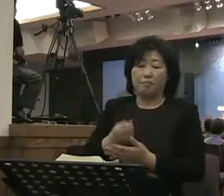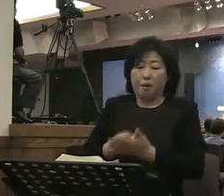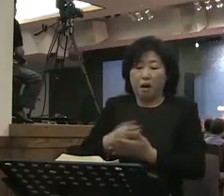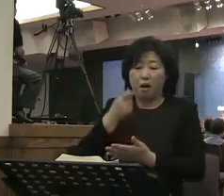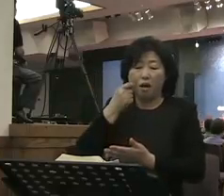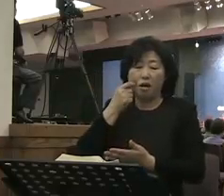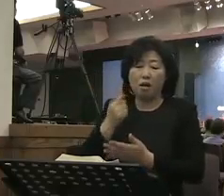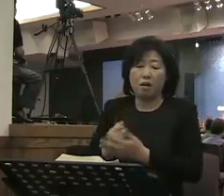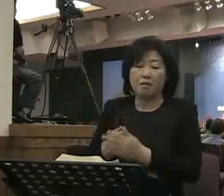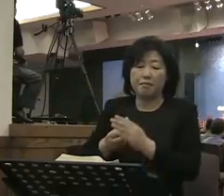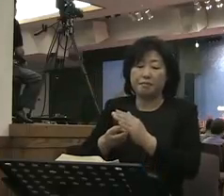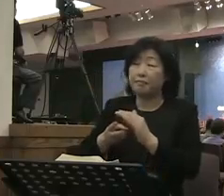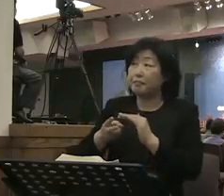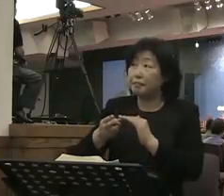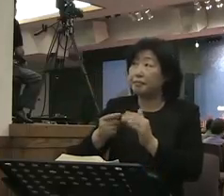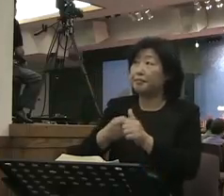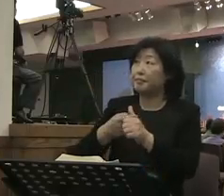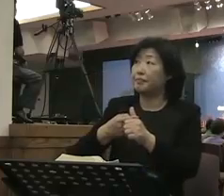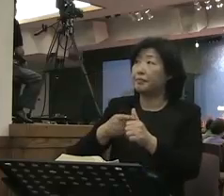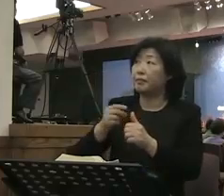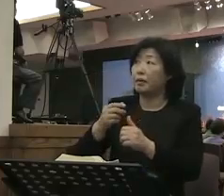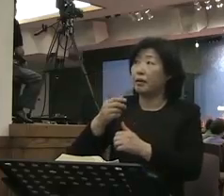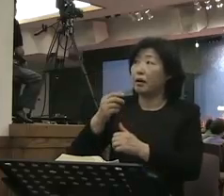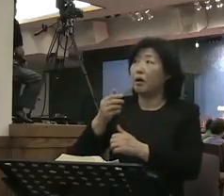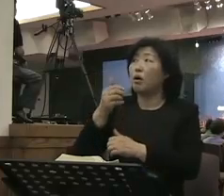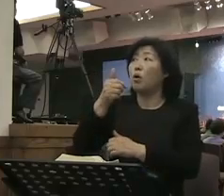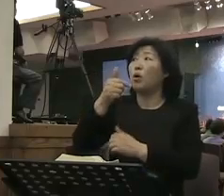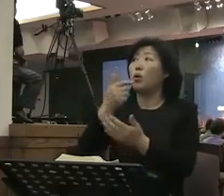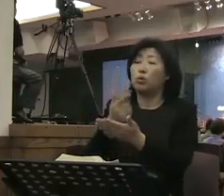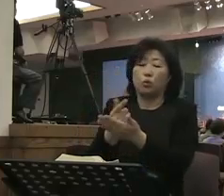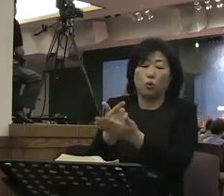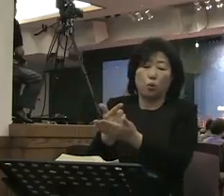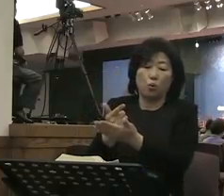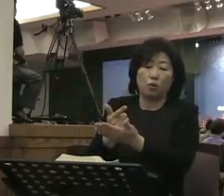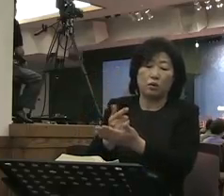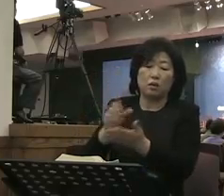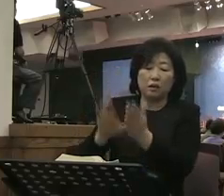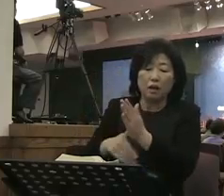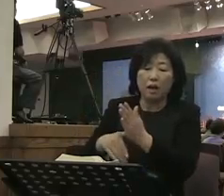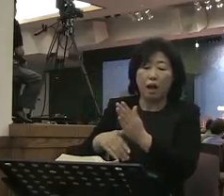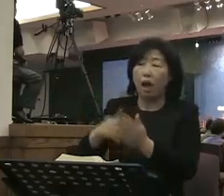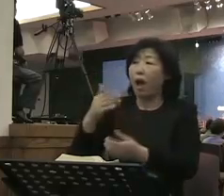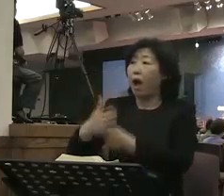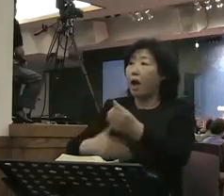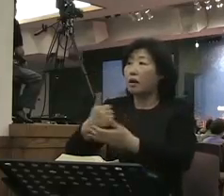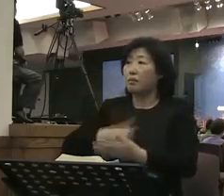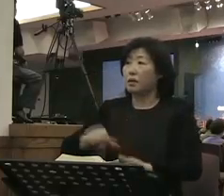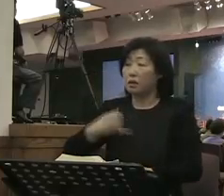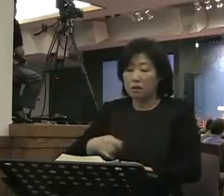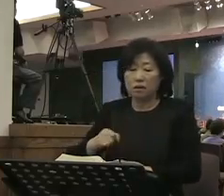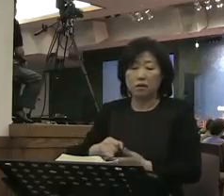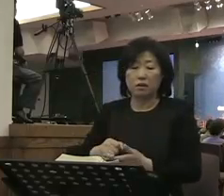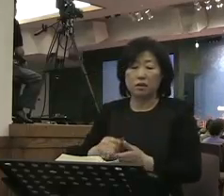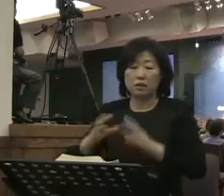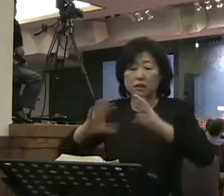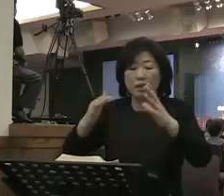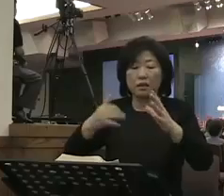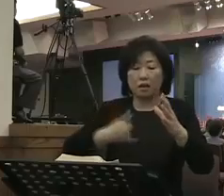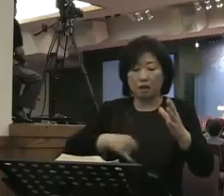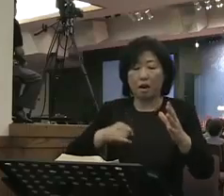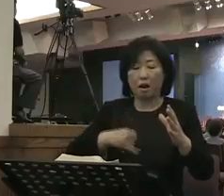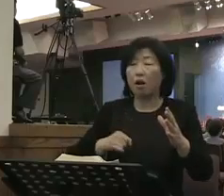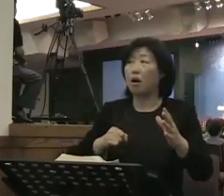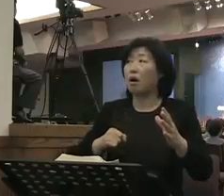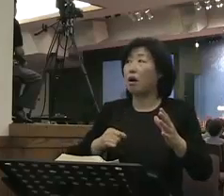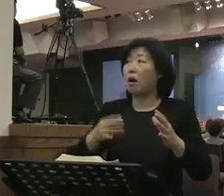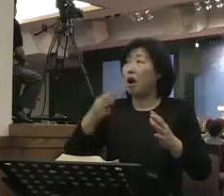됩니다. 노아 시대 때에 하나님의 자녀들이, 하나님의 아들들이 세상의 딸들과 이 그